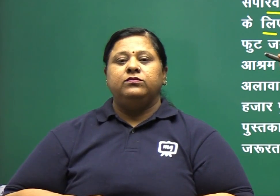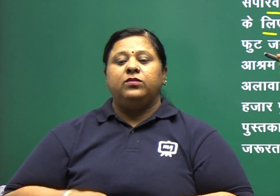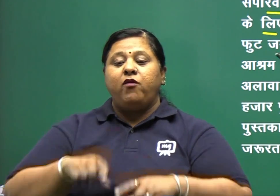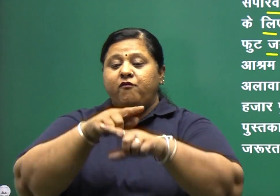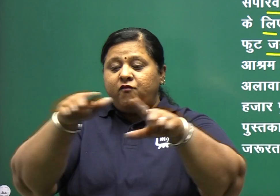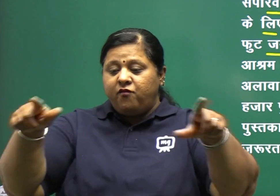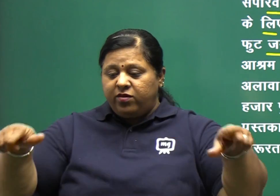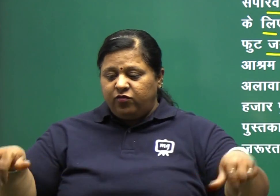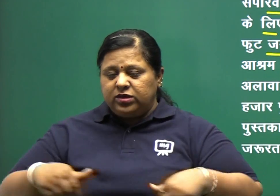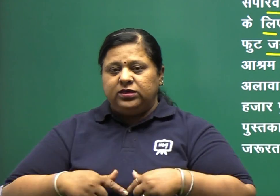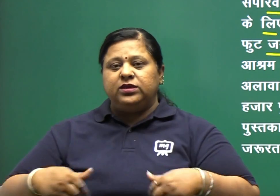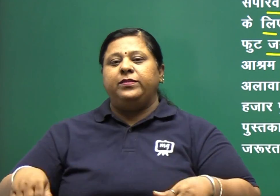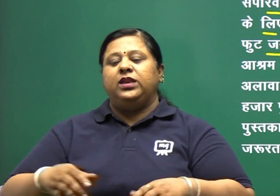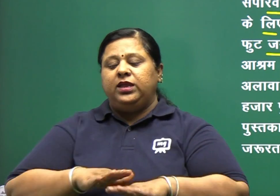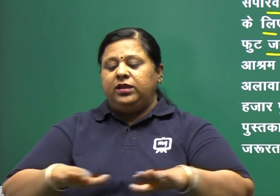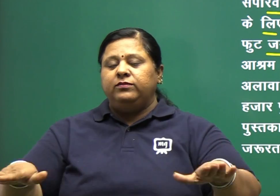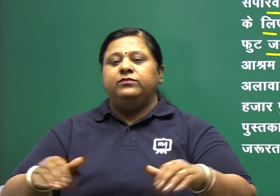वर्ग फुट जमीन की